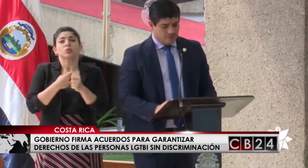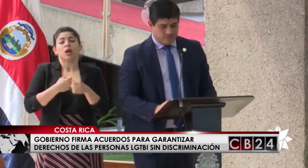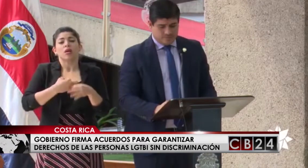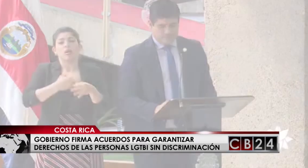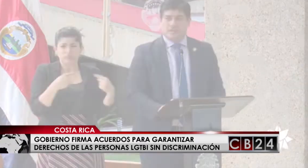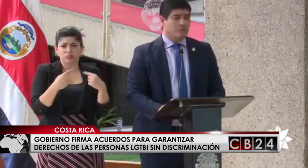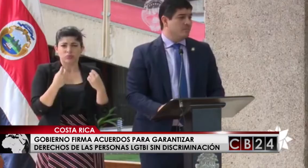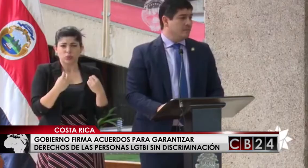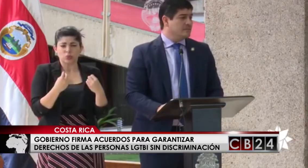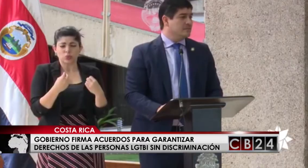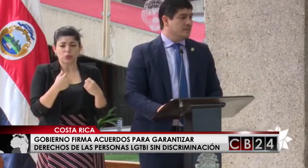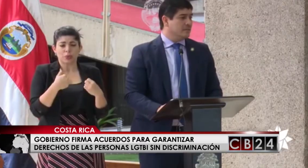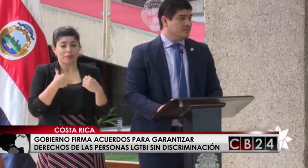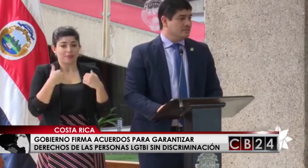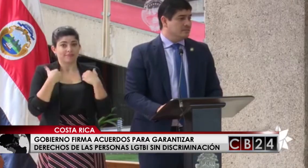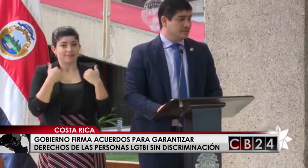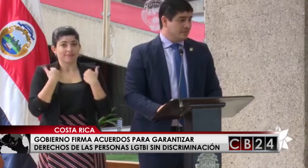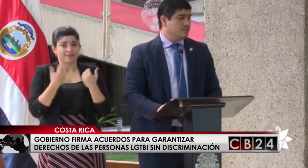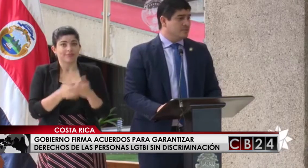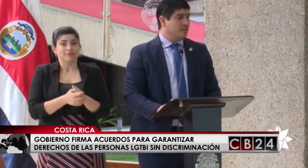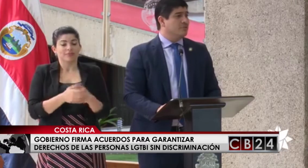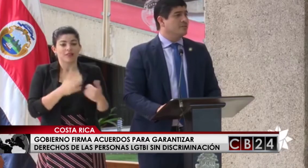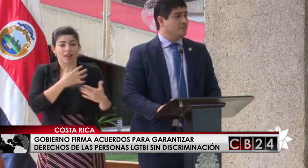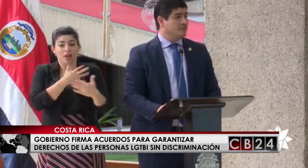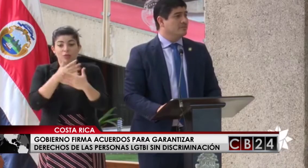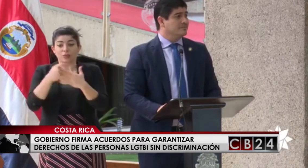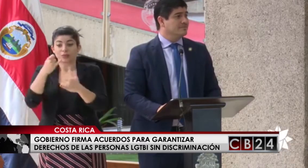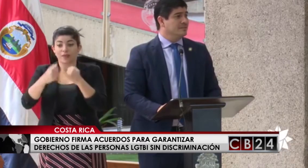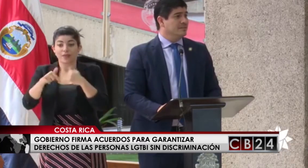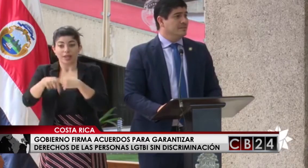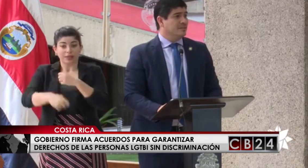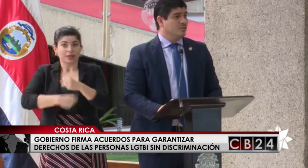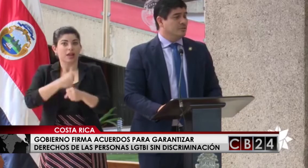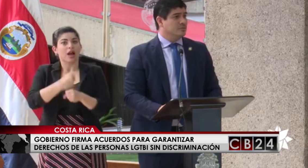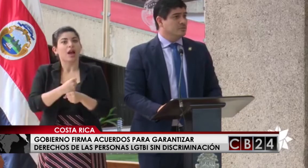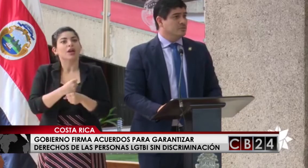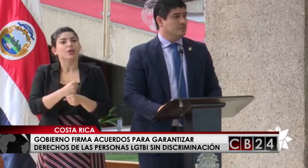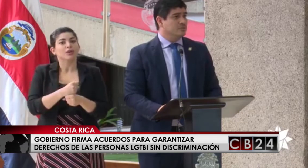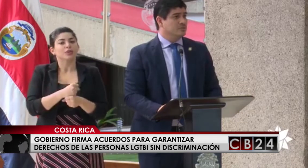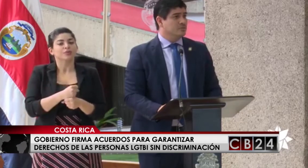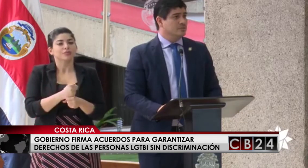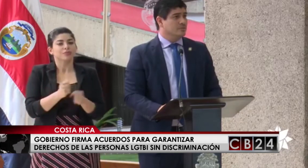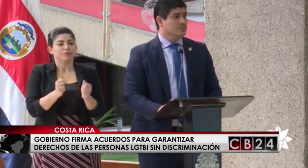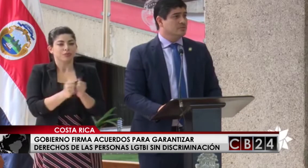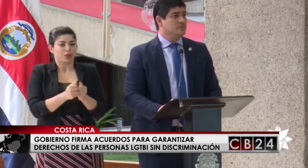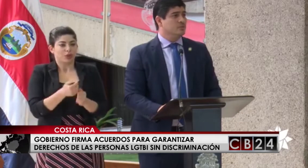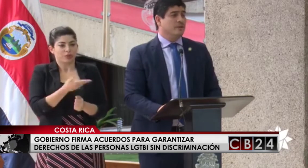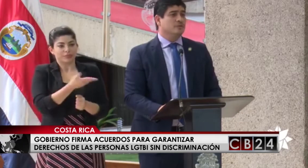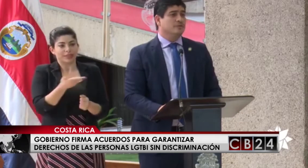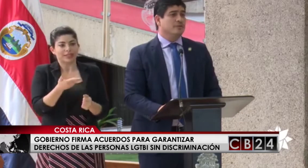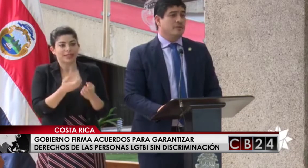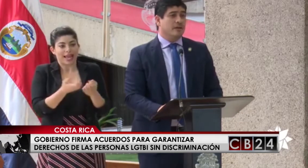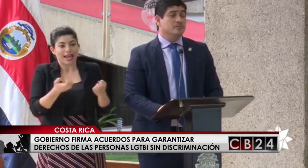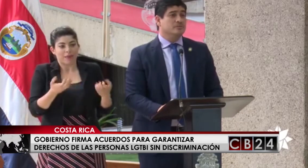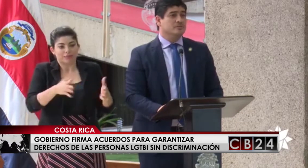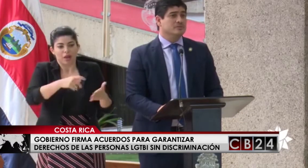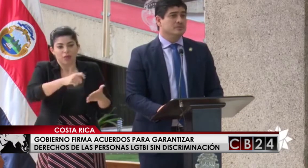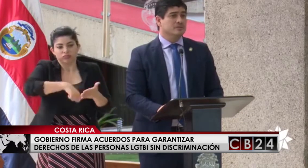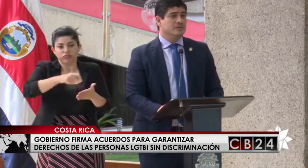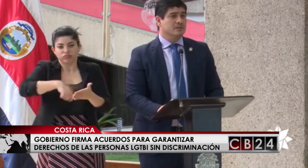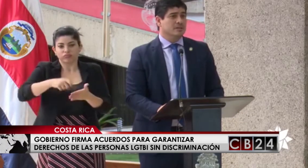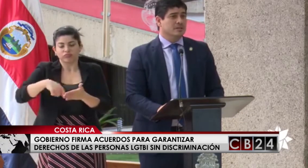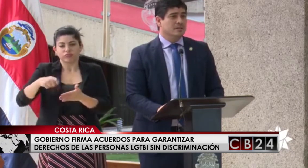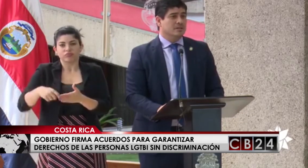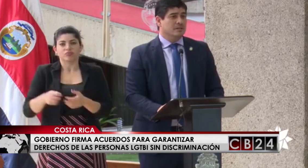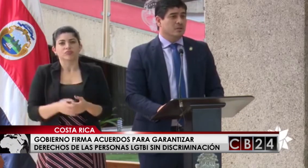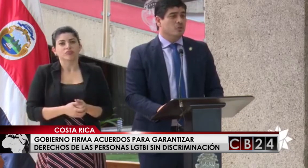construyendo y me complace que cerremos el año también con estos con estos instrumentos firmados